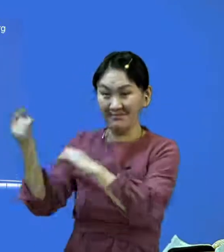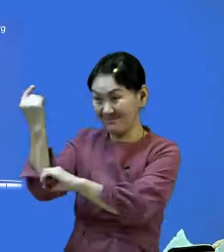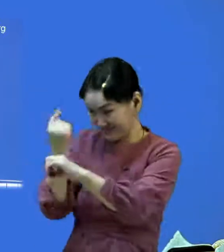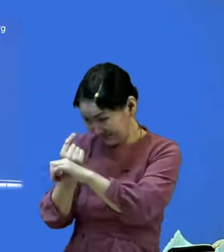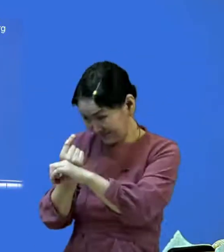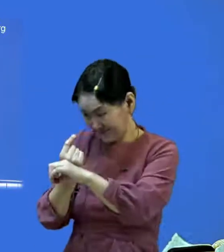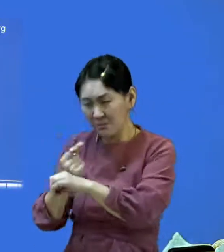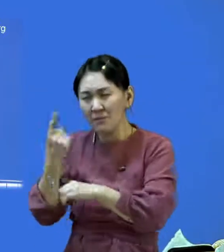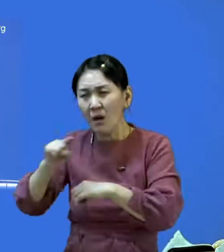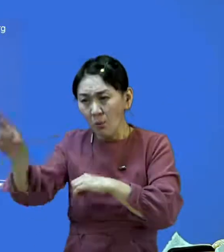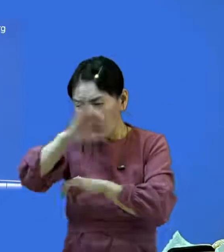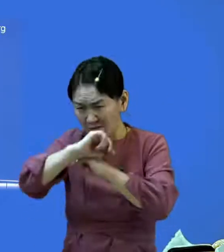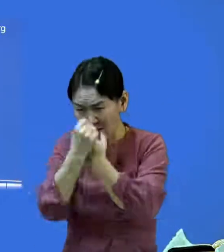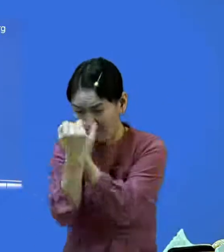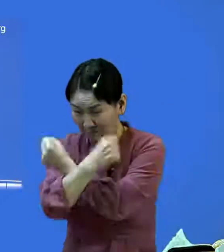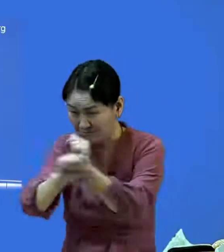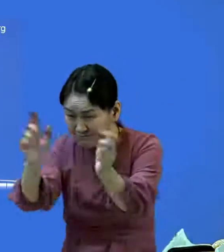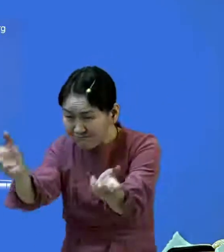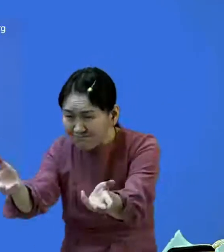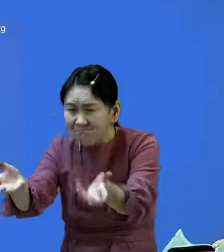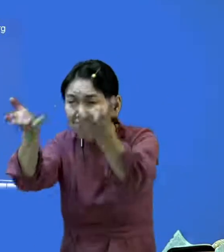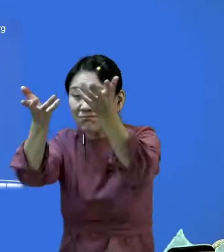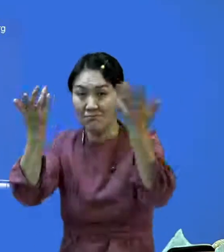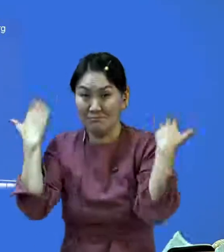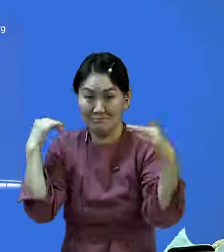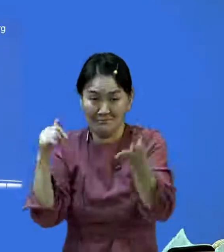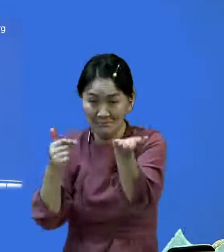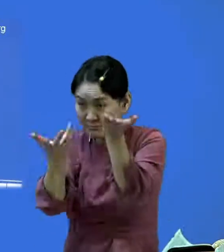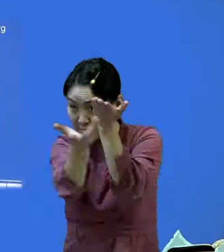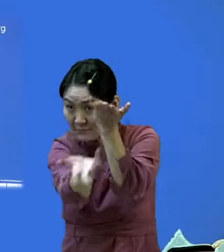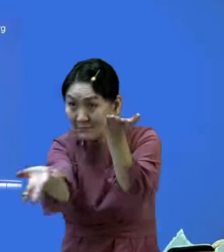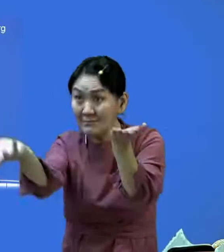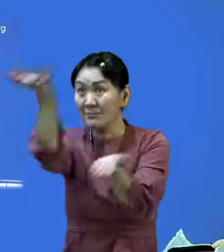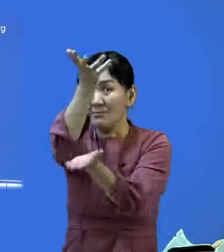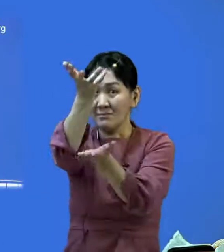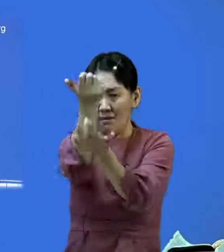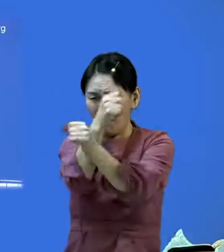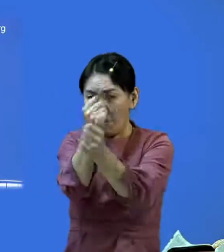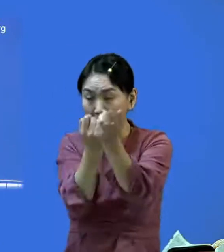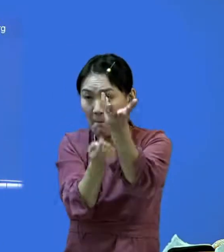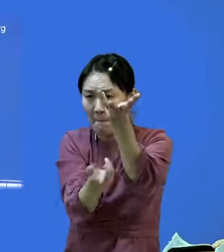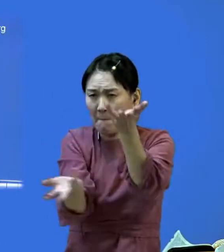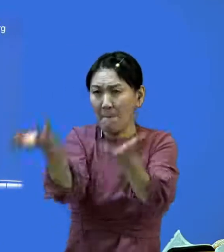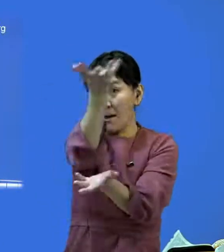татан өргөхийн тулд юм. Тийм учраас Иврэ 2-ын 10 дээрээс харуул олон хөвгүүд